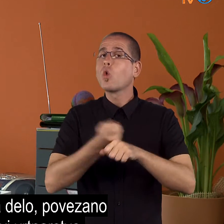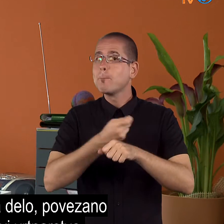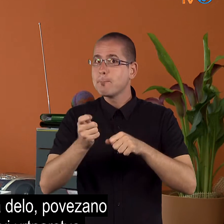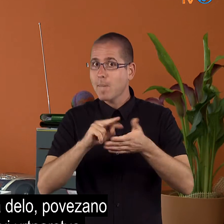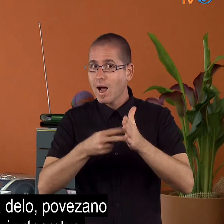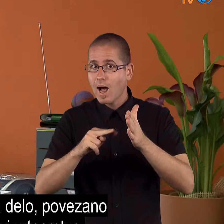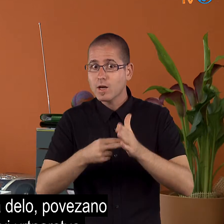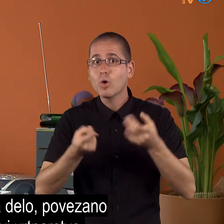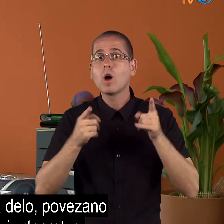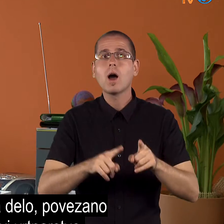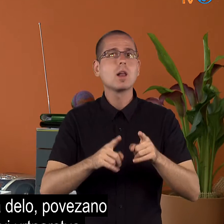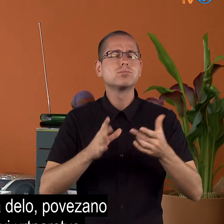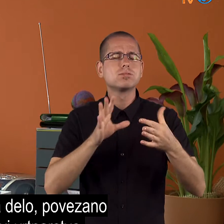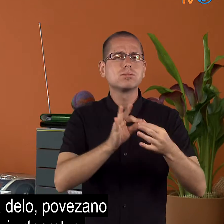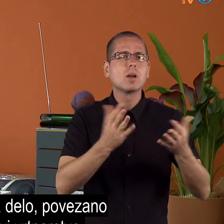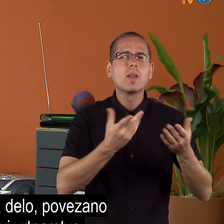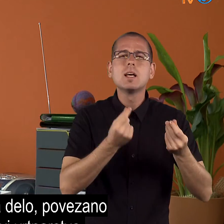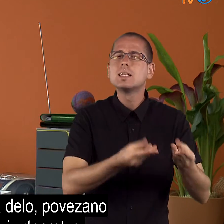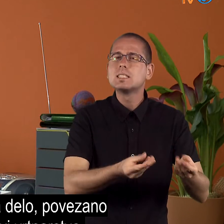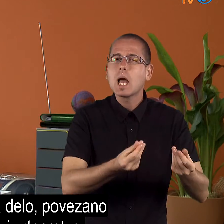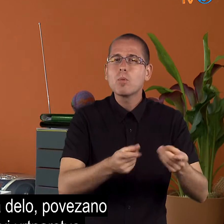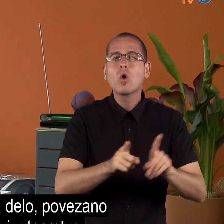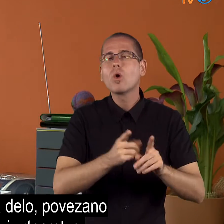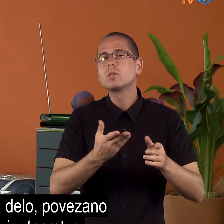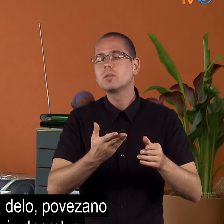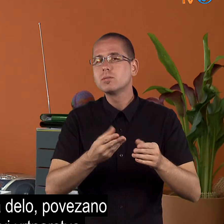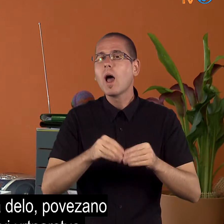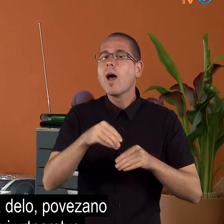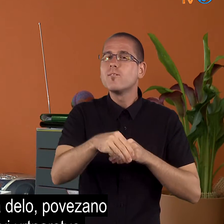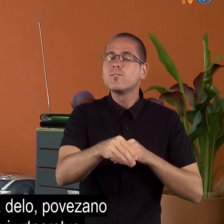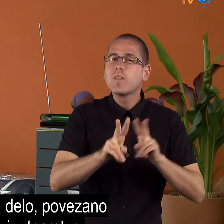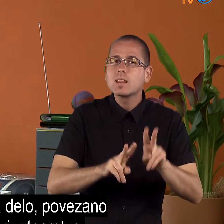ali pa povezavo nekaj z zemljo, se pravi vrtnarstvo,